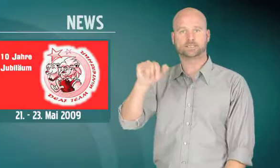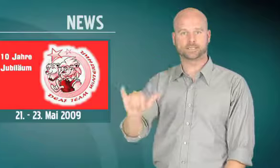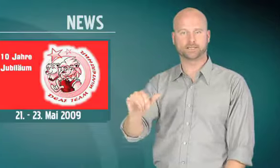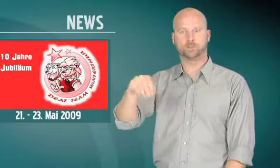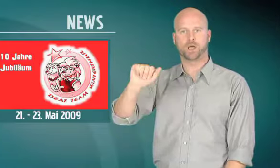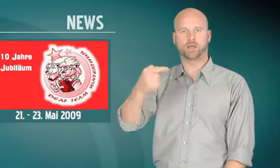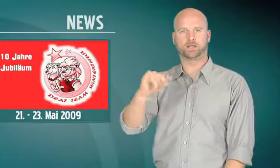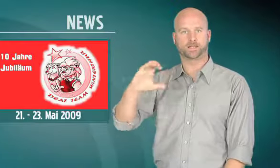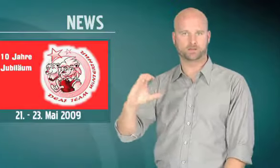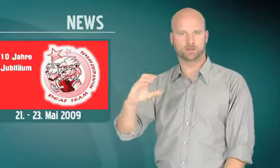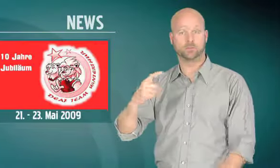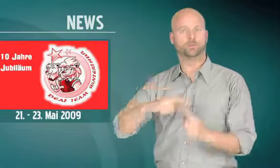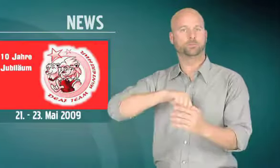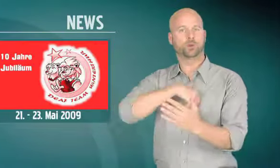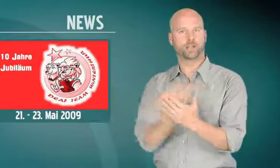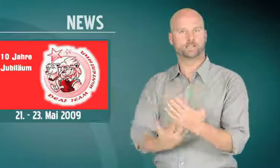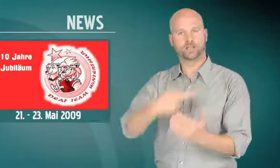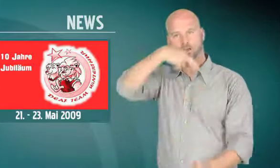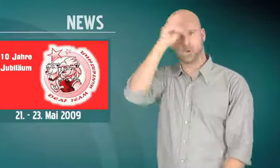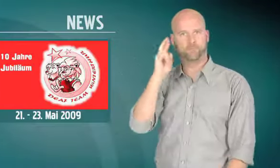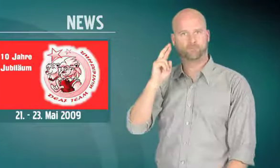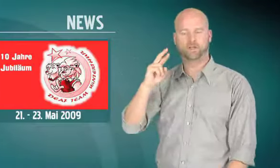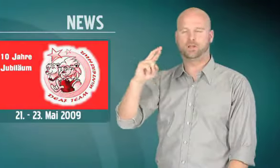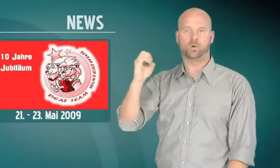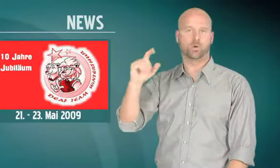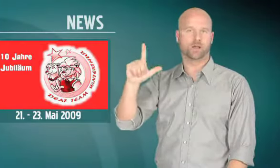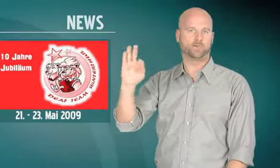Außerdem wird Rolf Lanika Gebärdensprachpoesie vortragen.